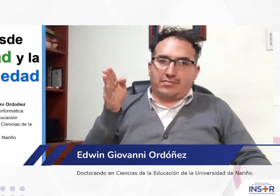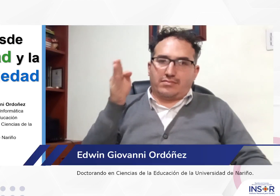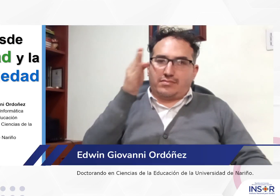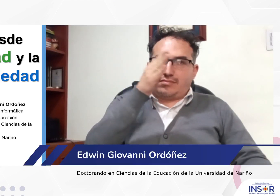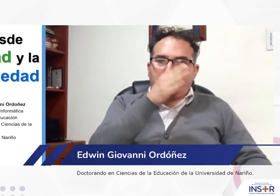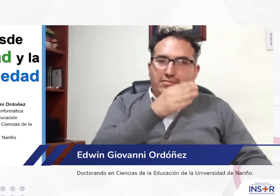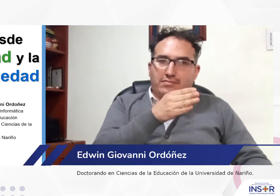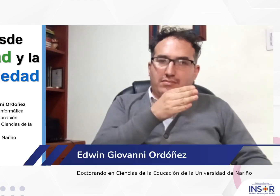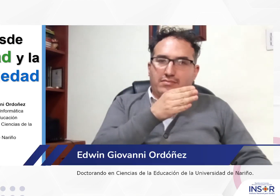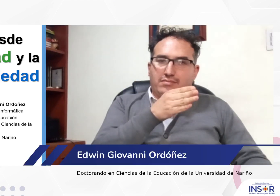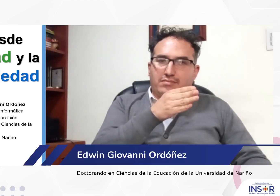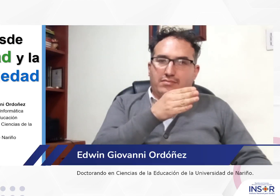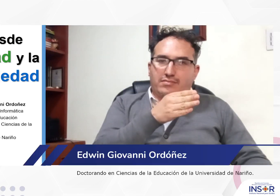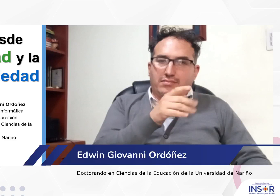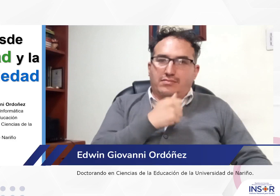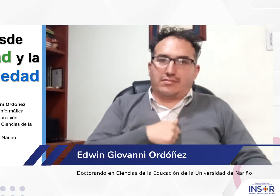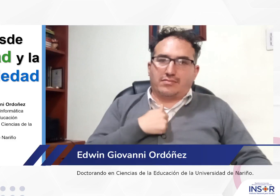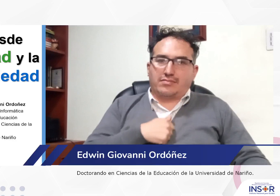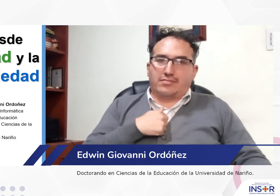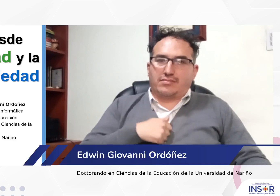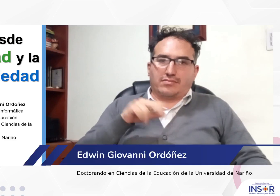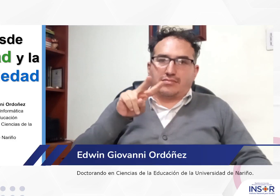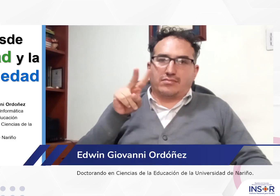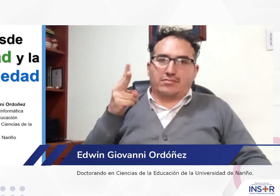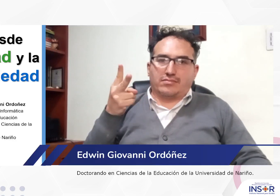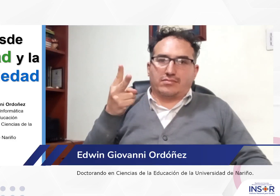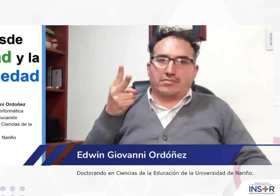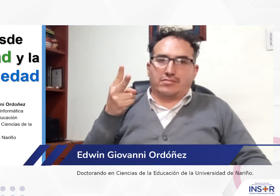Por favor, me proyectan la presentación